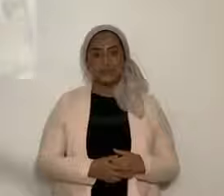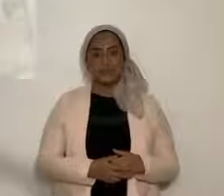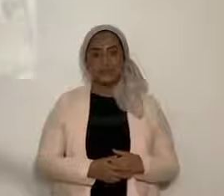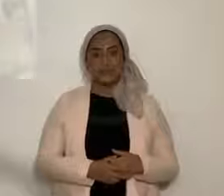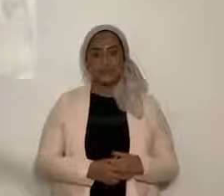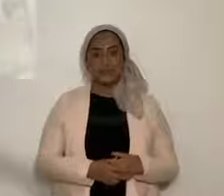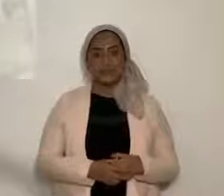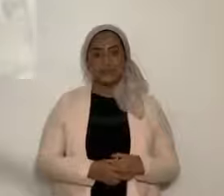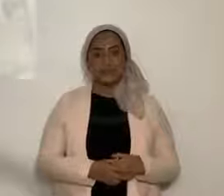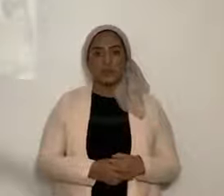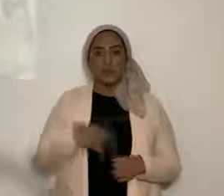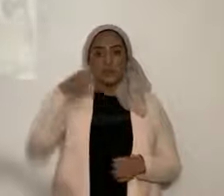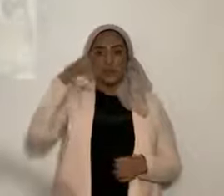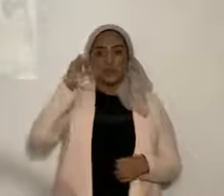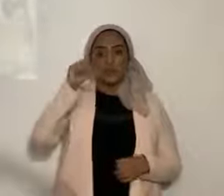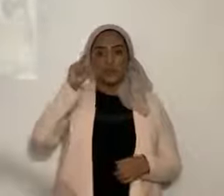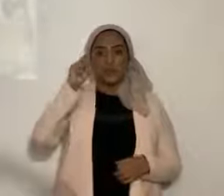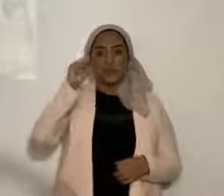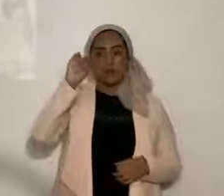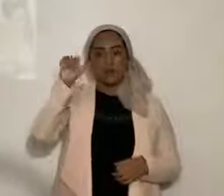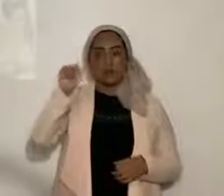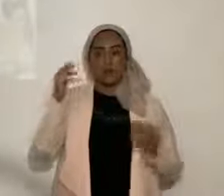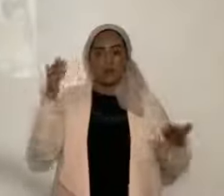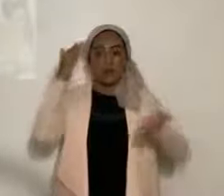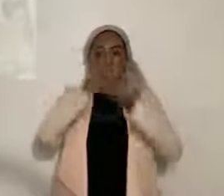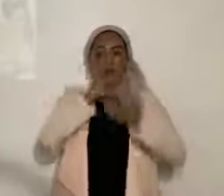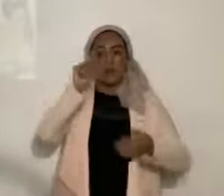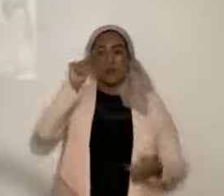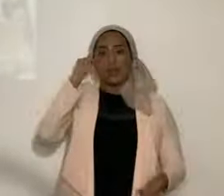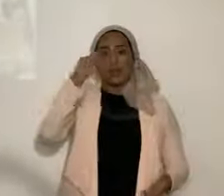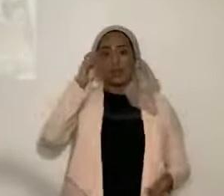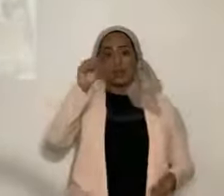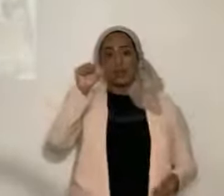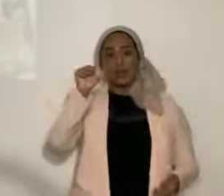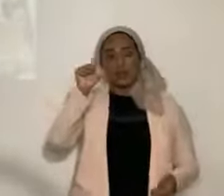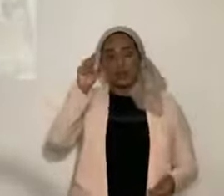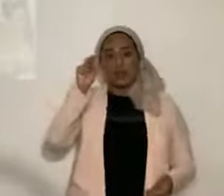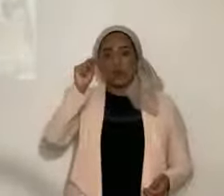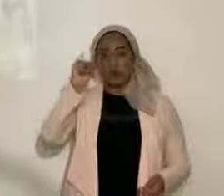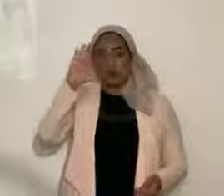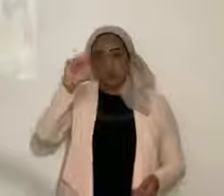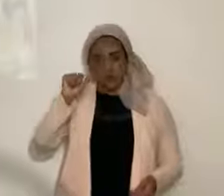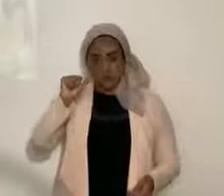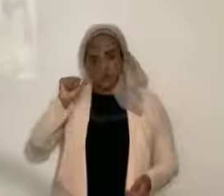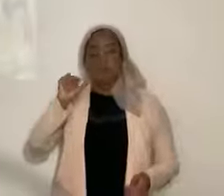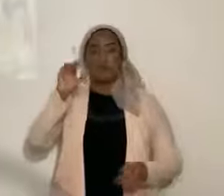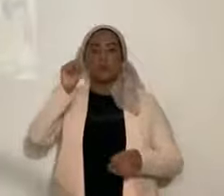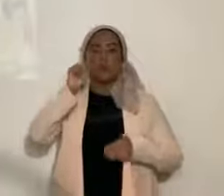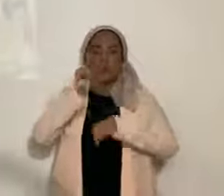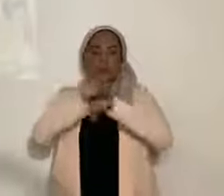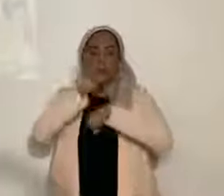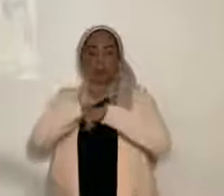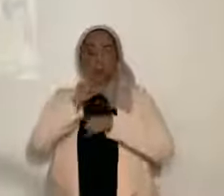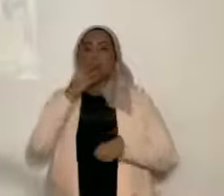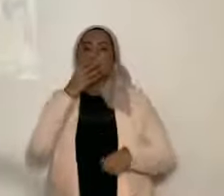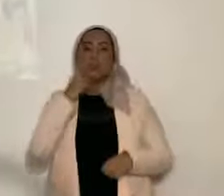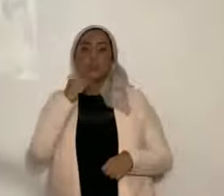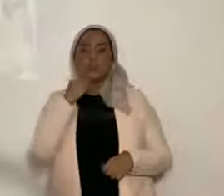Antípolis y Apolonia, llegaron a Tesalónica, donde había una sinagoga de los judíos. Siempre iba hacia